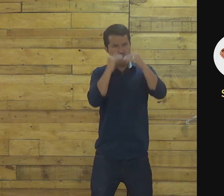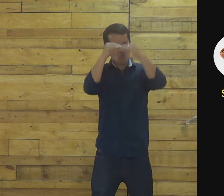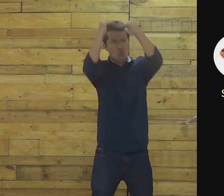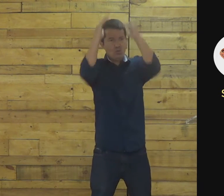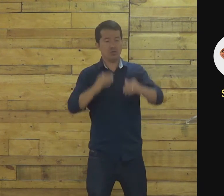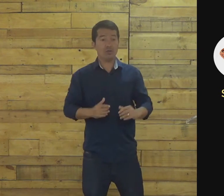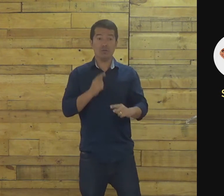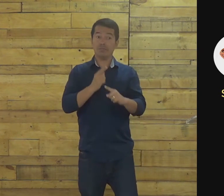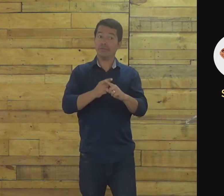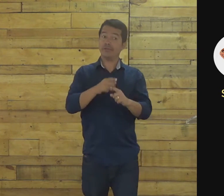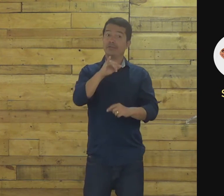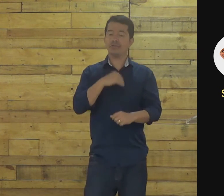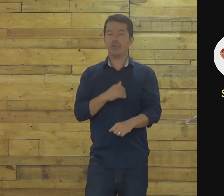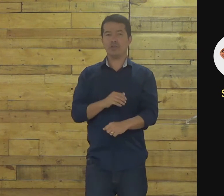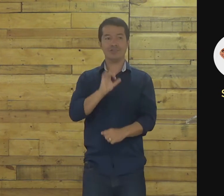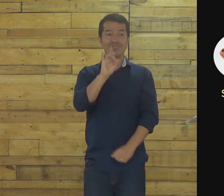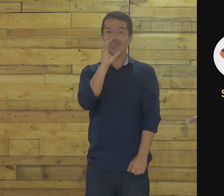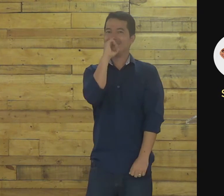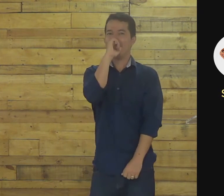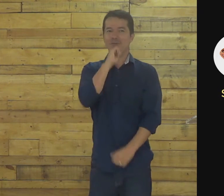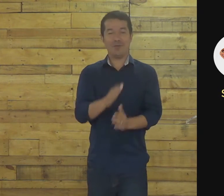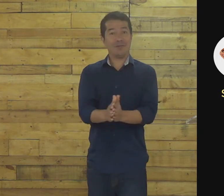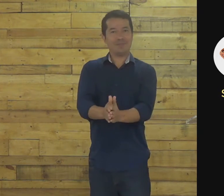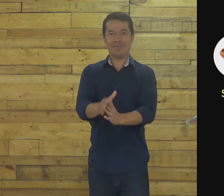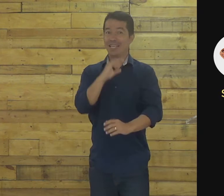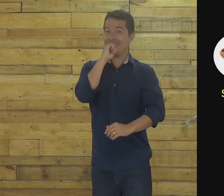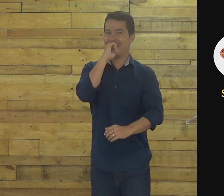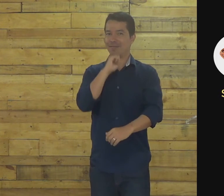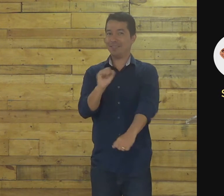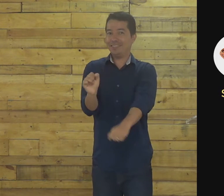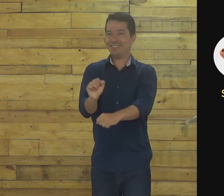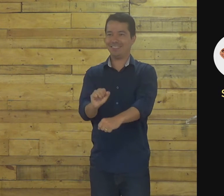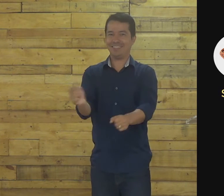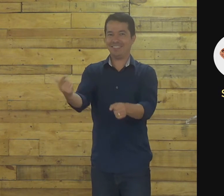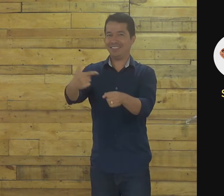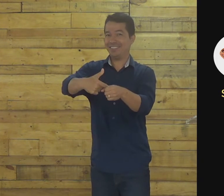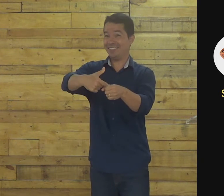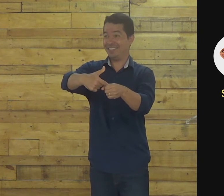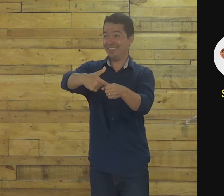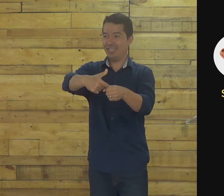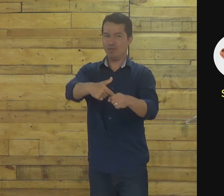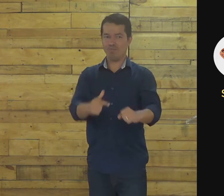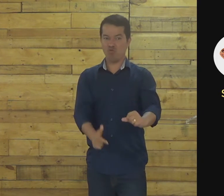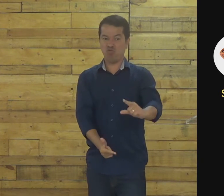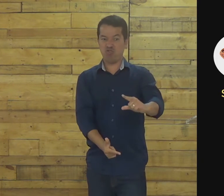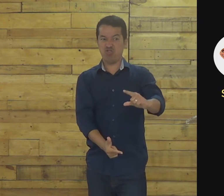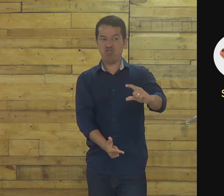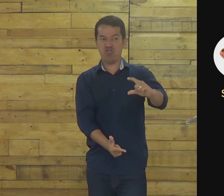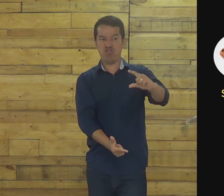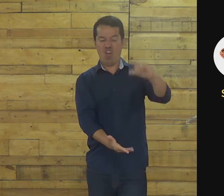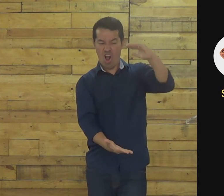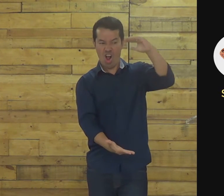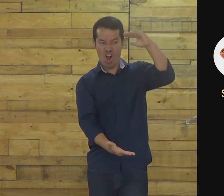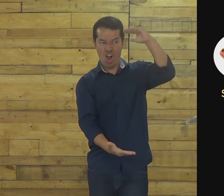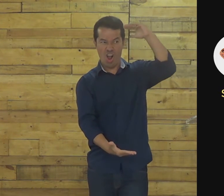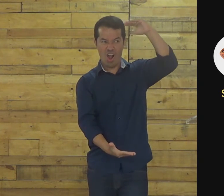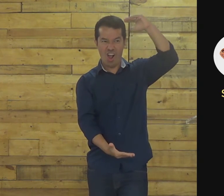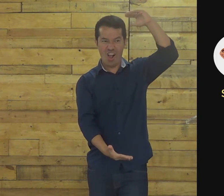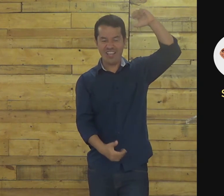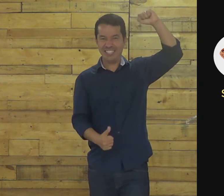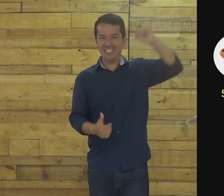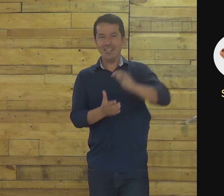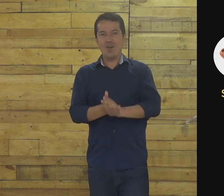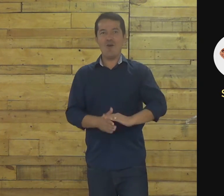Leia, sabe? Cresça, se desenvolva. Não, porque vou esperar chegar sábado para abastecer. Tá